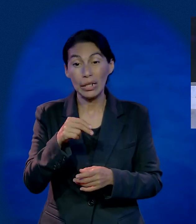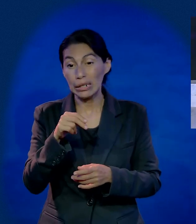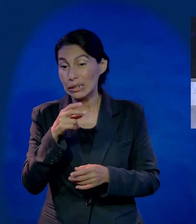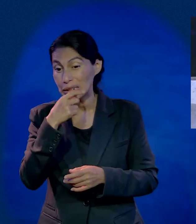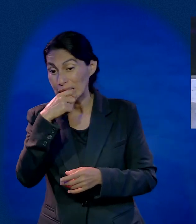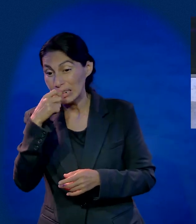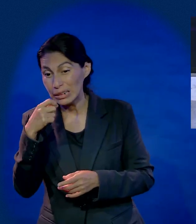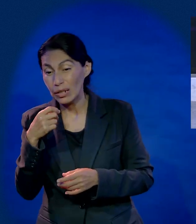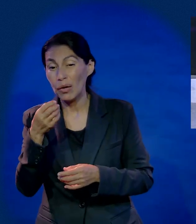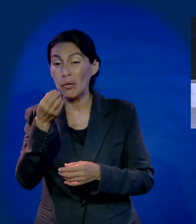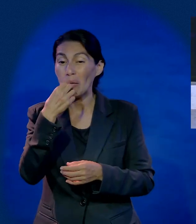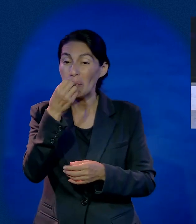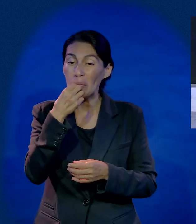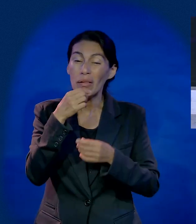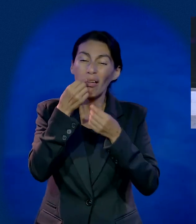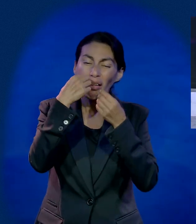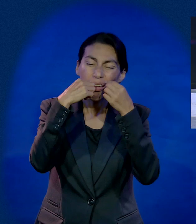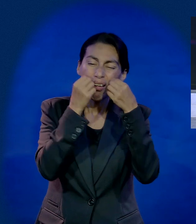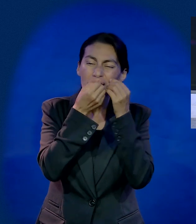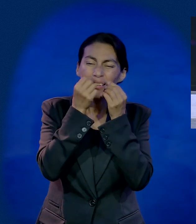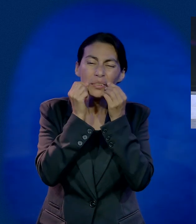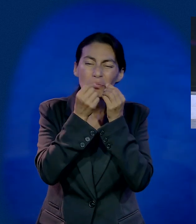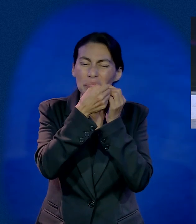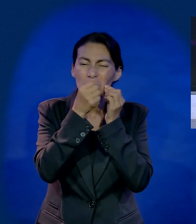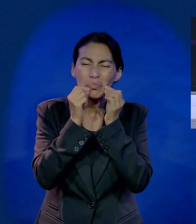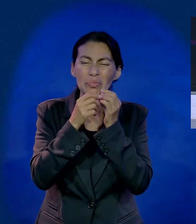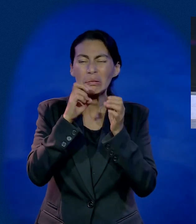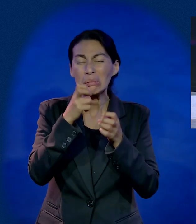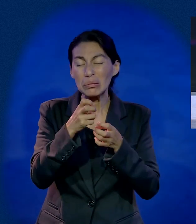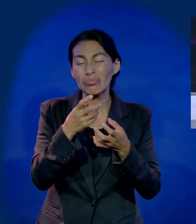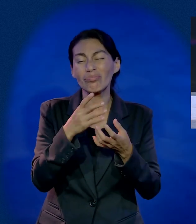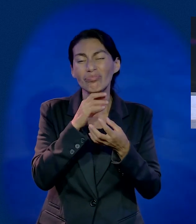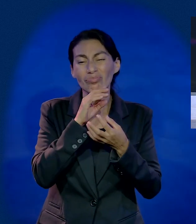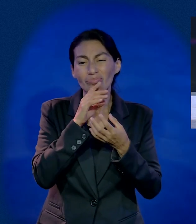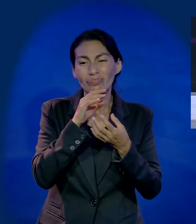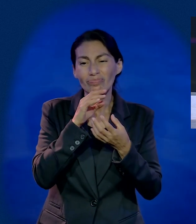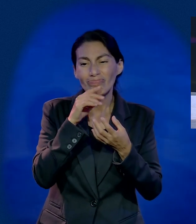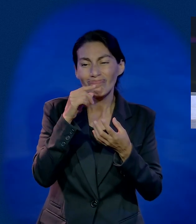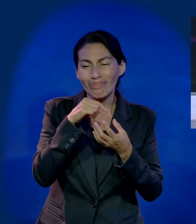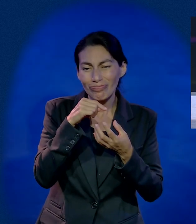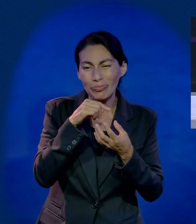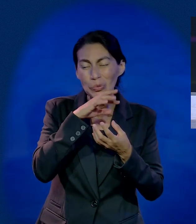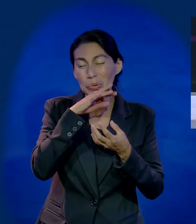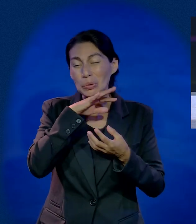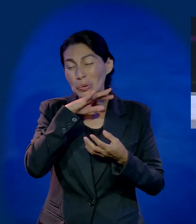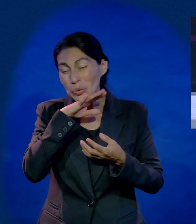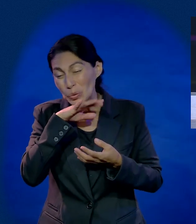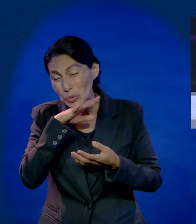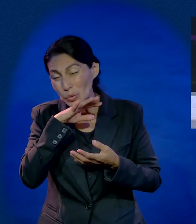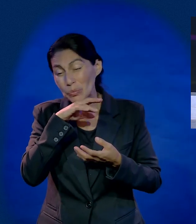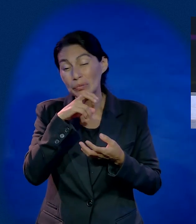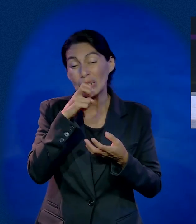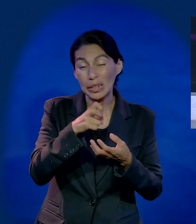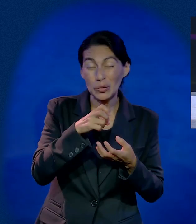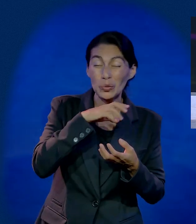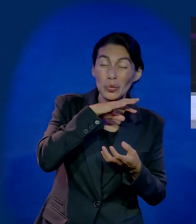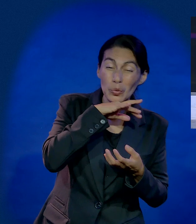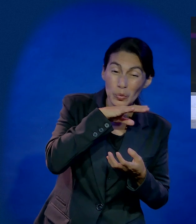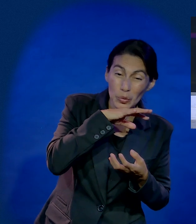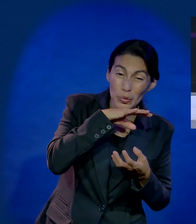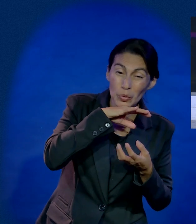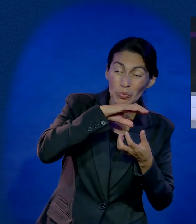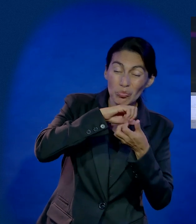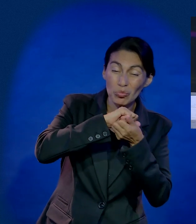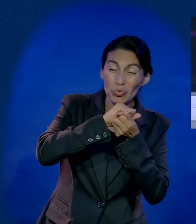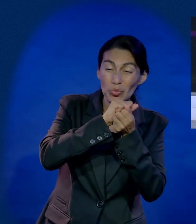tienes que lavarte los dientes, porque fíjate que si no te lavas los dientes, los residuos de comida se quedan entre los dientes y esos residuos producen